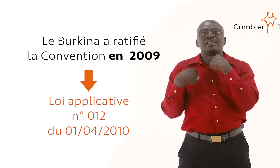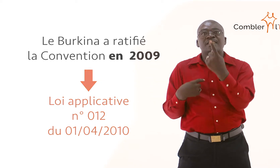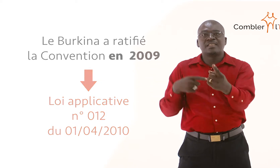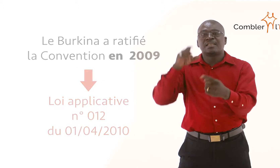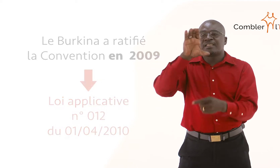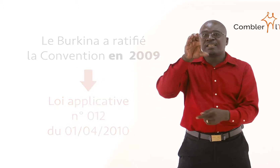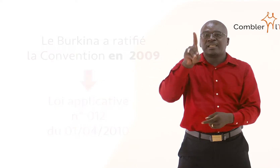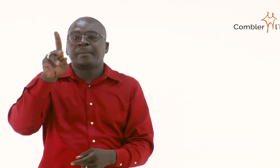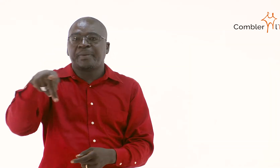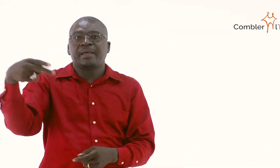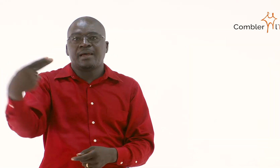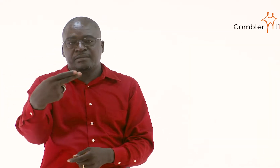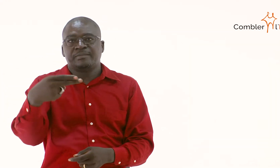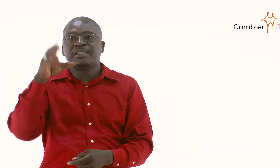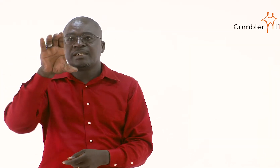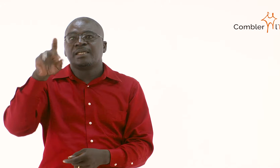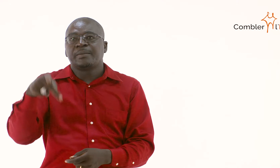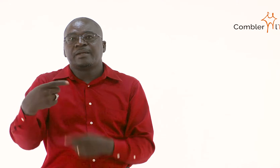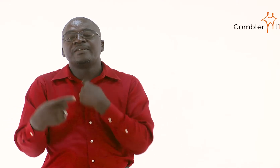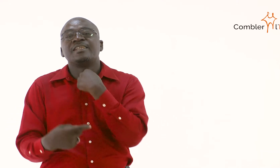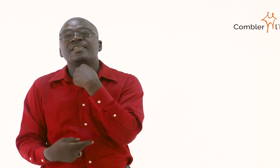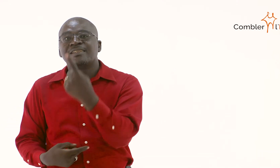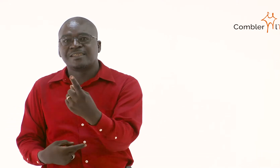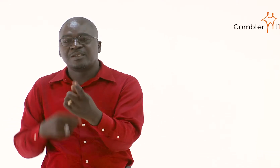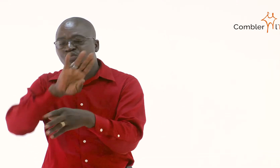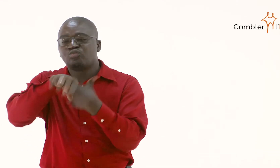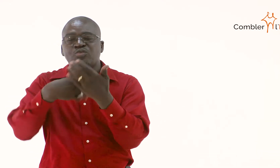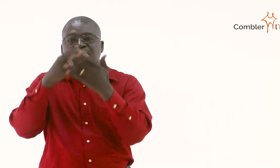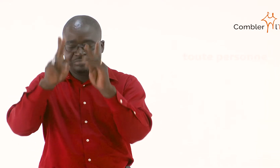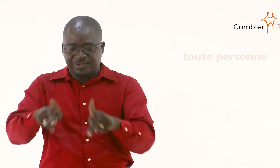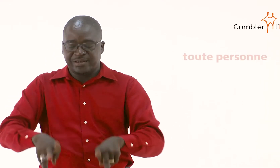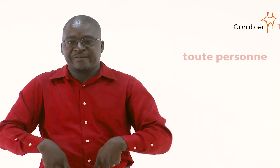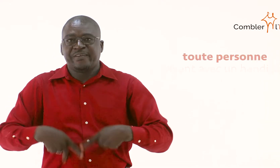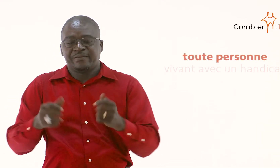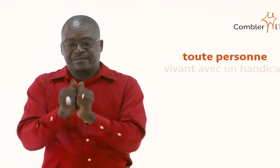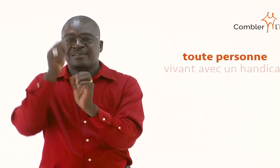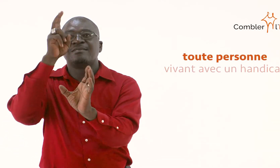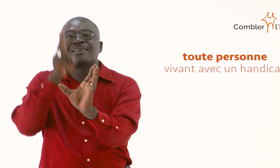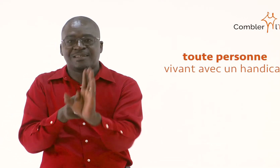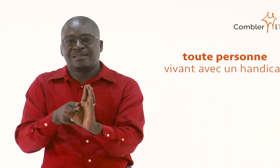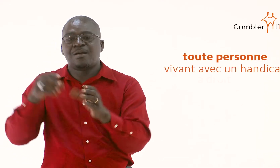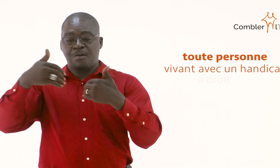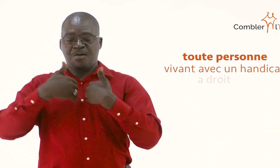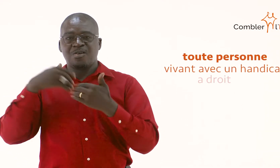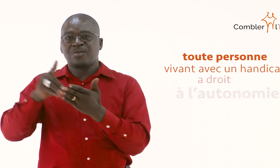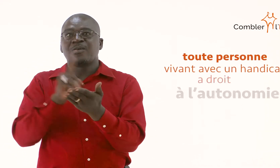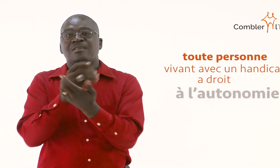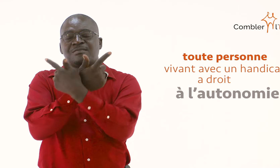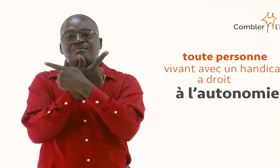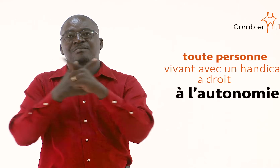CDPH. Le CDPH affirme que toute personne vivant avec un handicap a droit à l'autonomie, au respect de